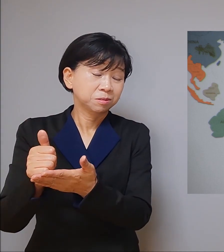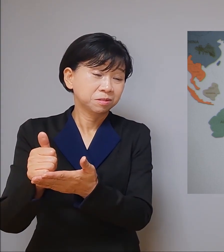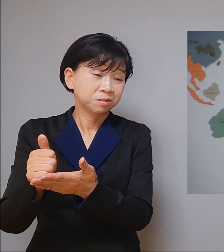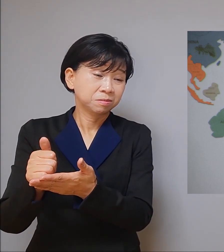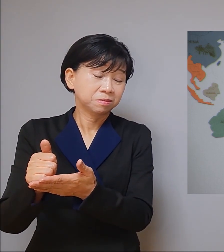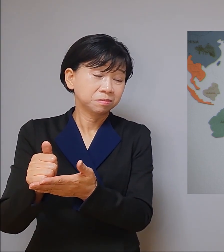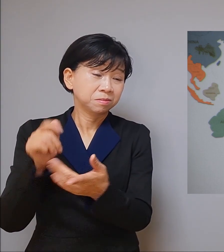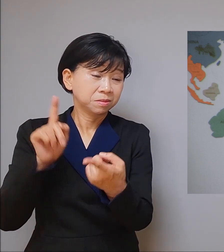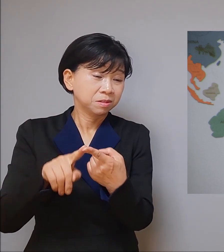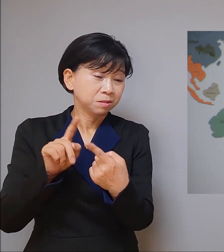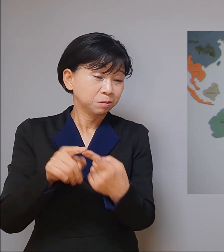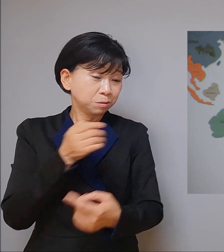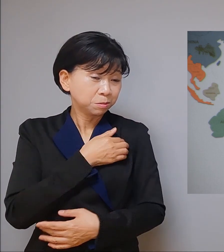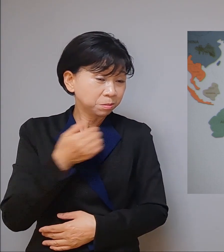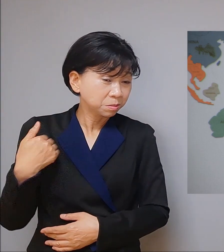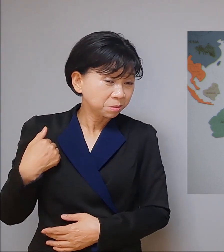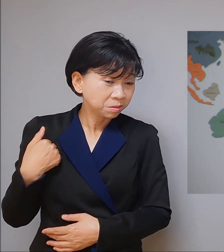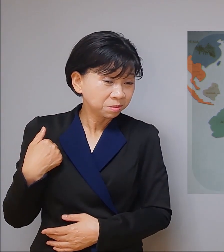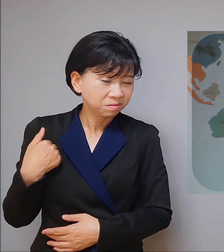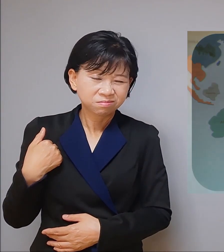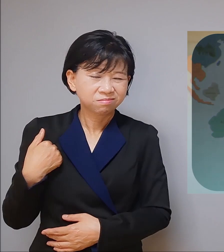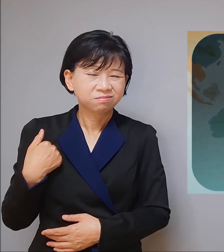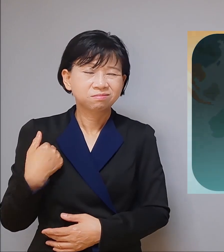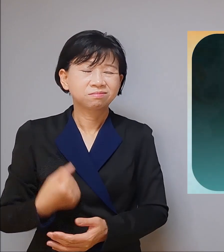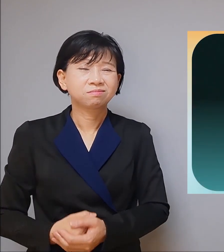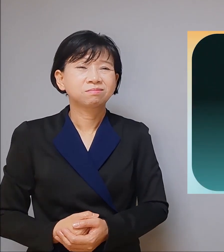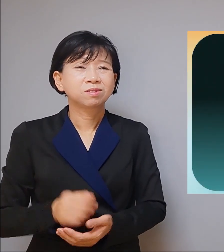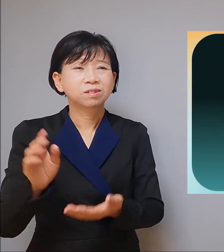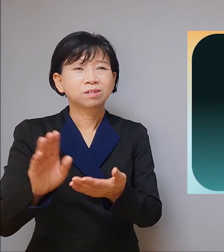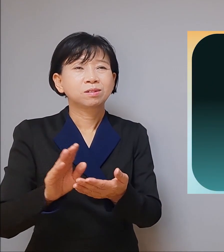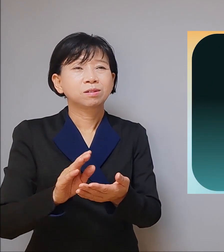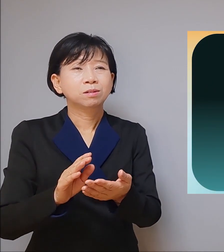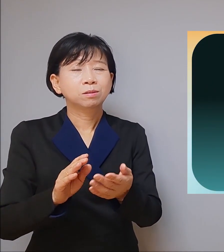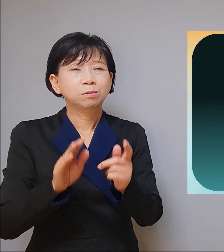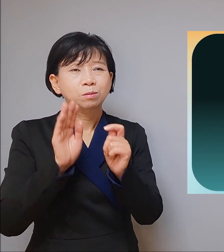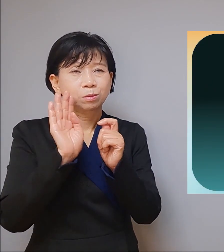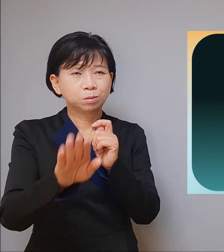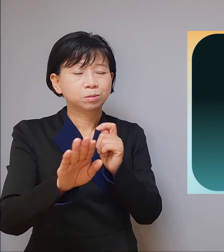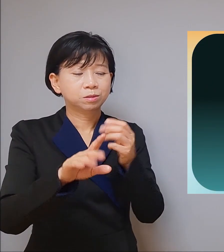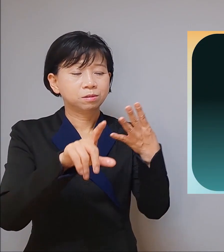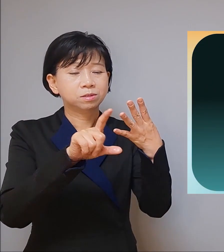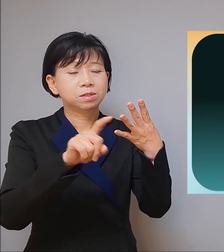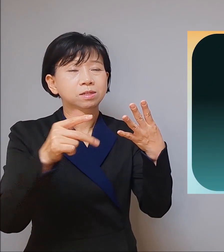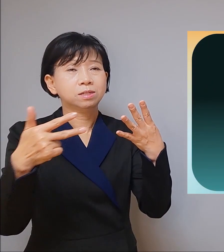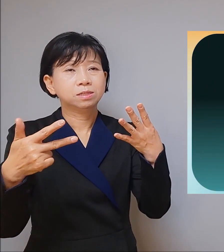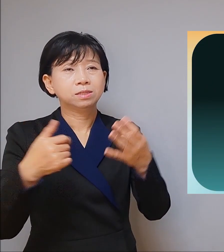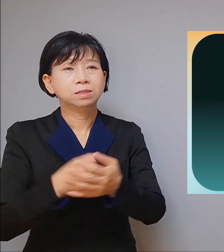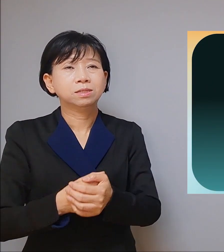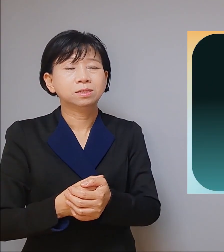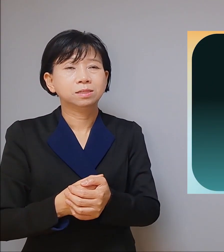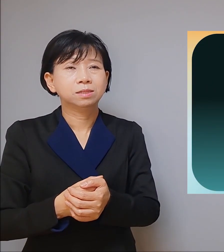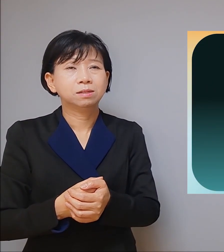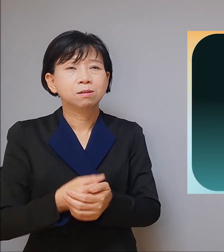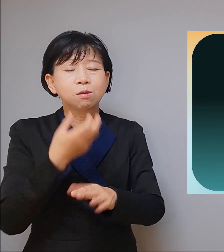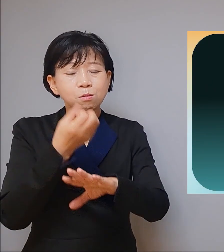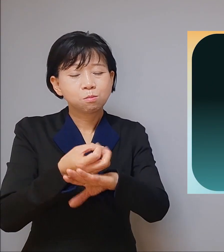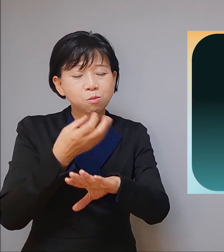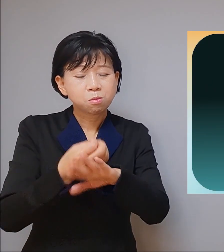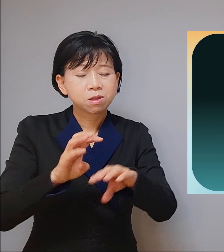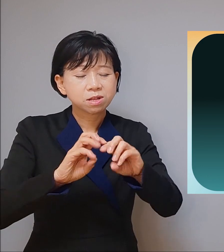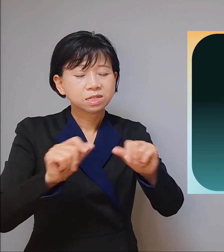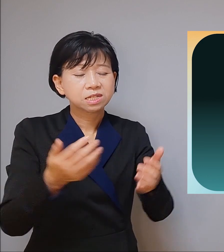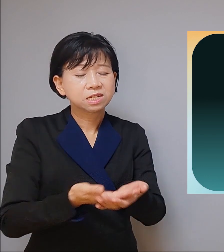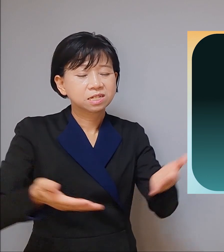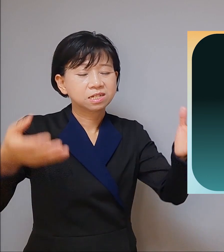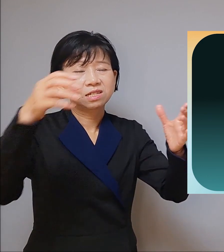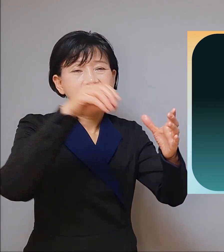충분하지 않다 말씀하십니다. 고린도후서 4장 7절에서 말씀하시죠. 우리가 이 보배를 예수 그리스도를 질그릇에 우리 안에 가졌으니